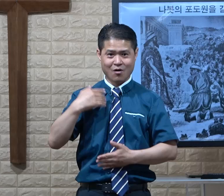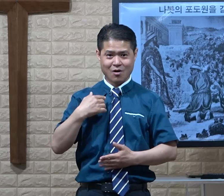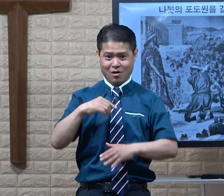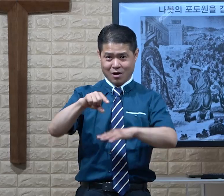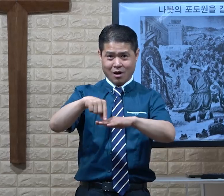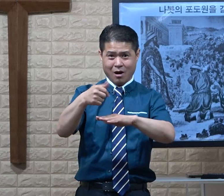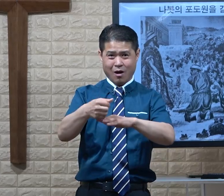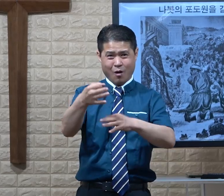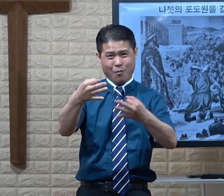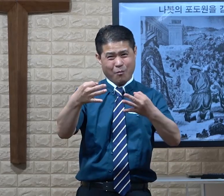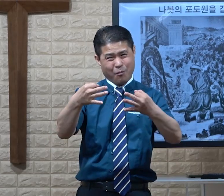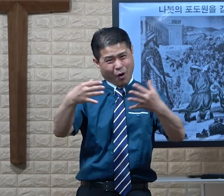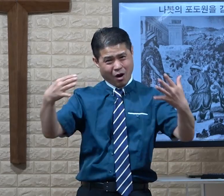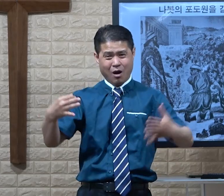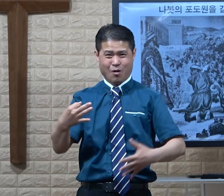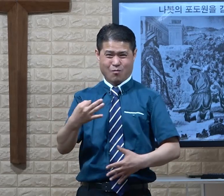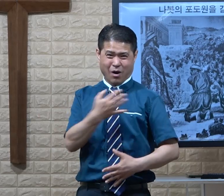주겠다고 했는데도 주지 않는다.